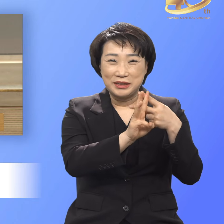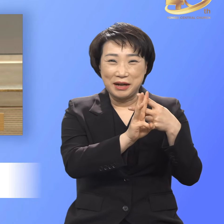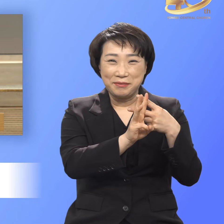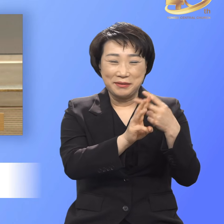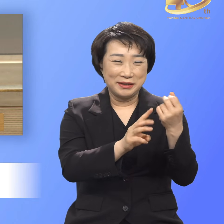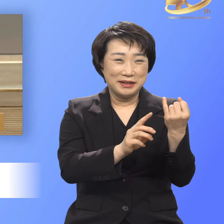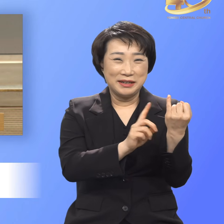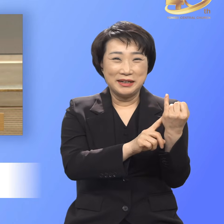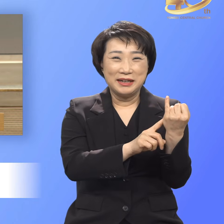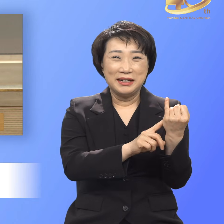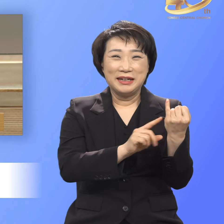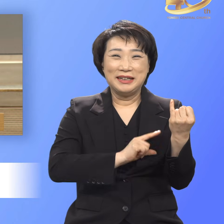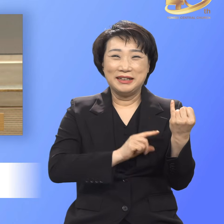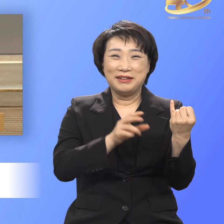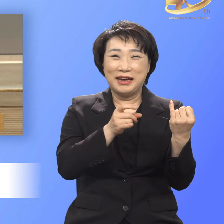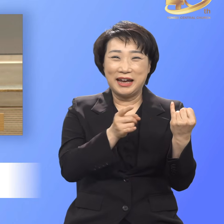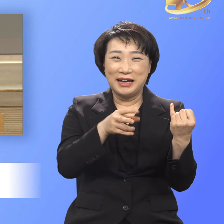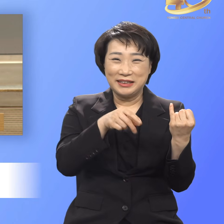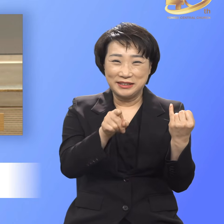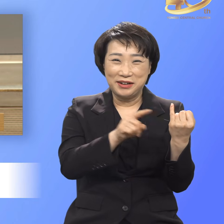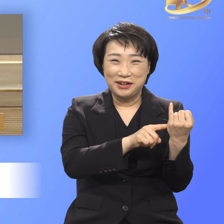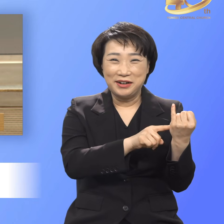애서를 대다 놨어요.